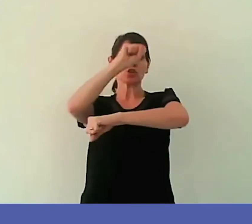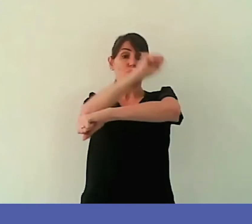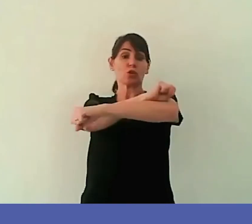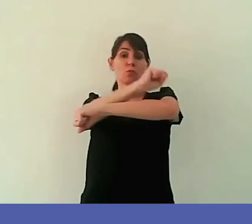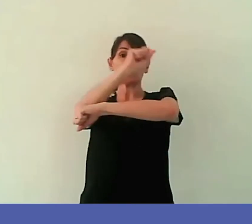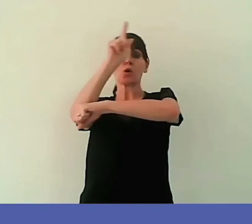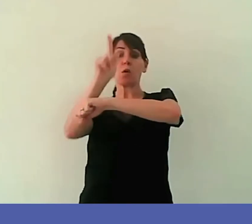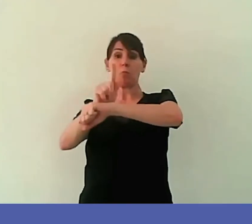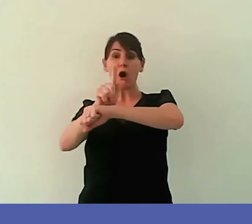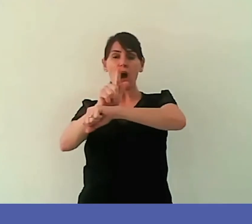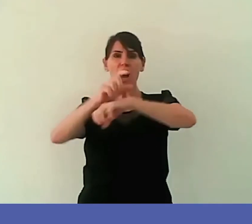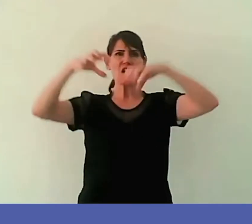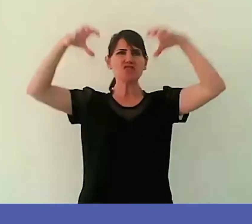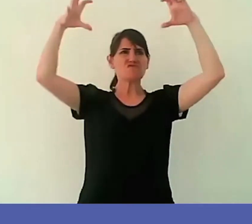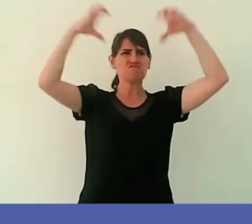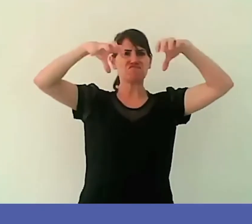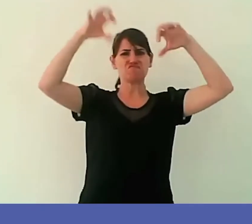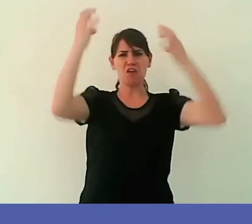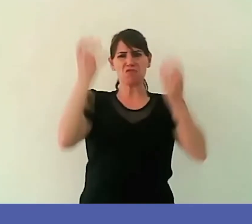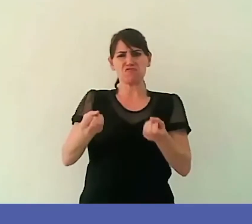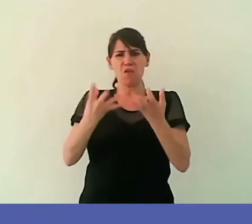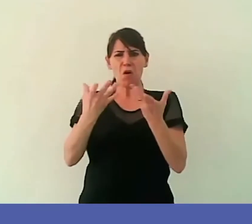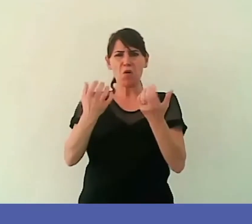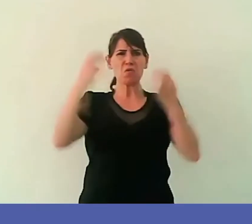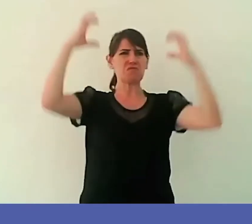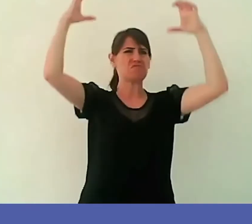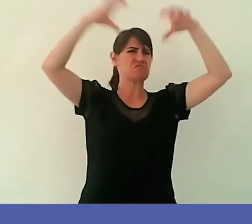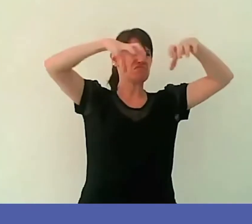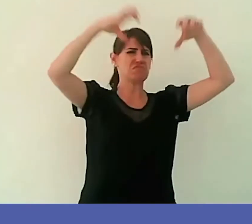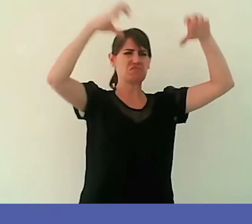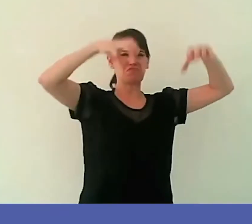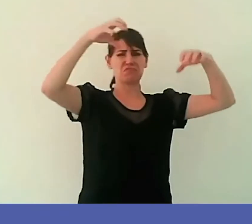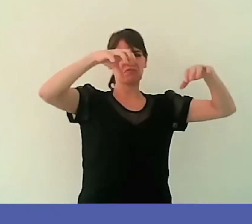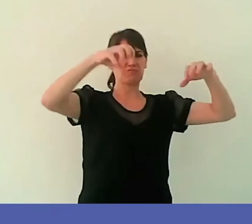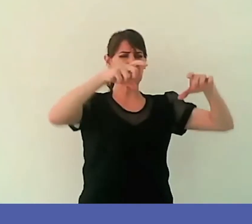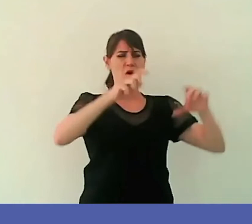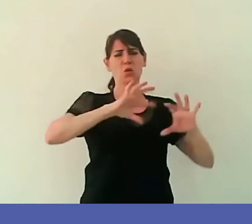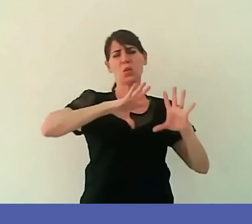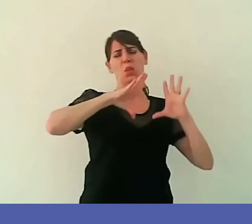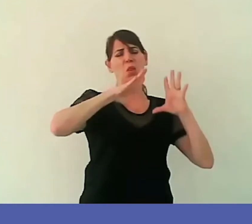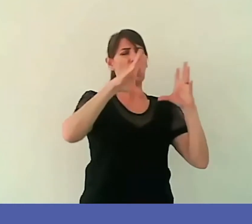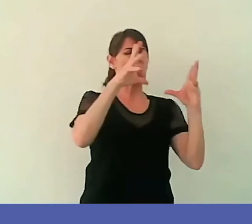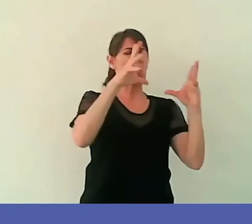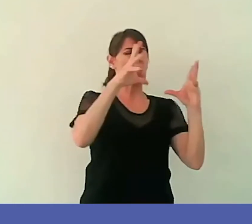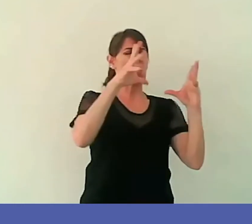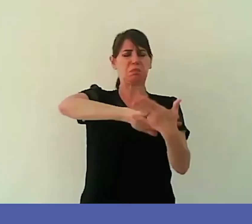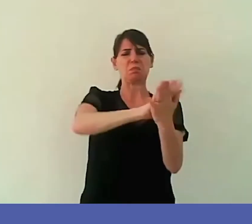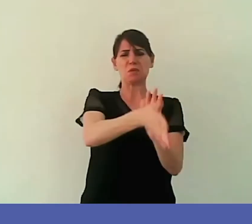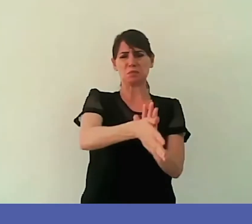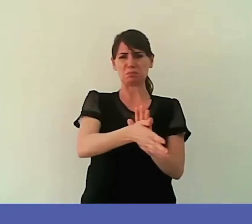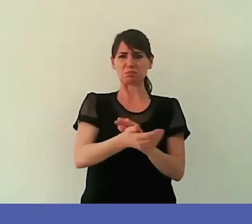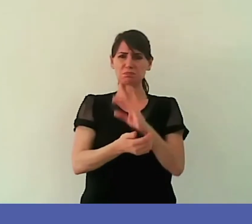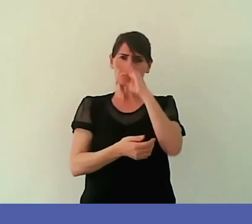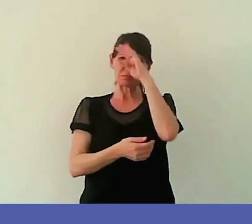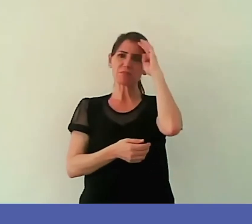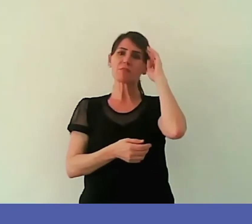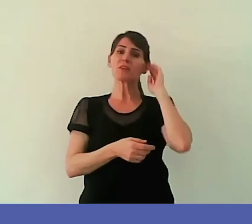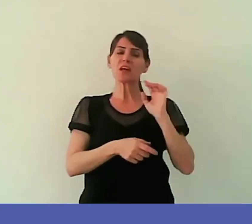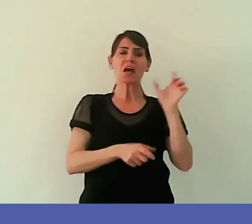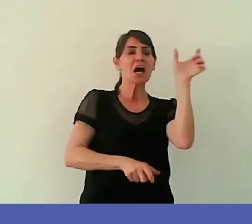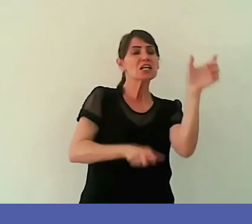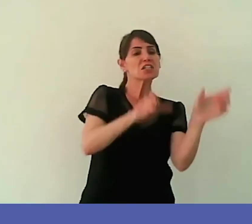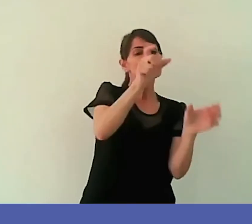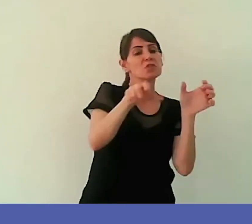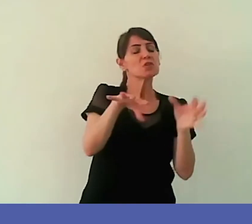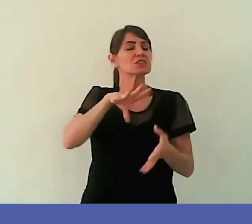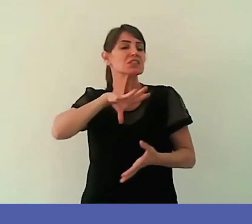céu fogo e enxofre e destruiu a todos. Irmãos, as pessoas amam tanto essas